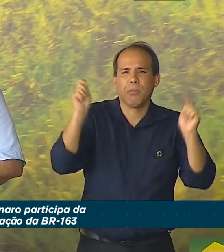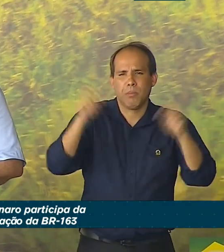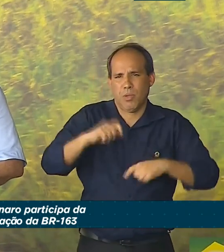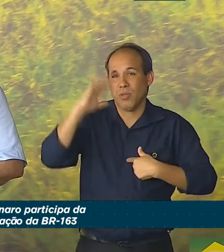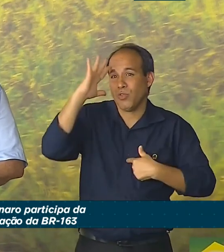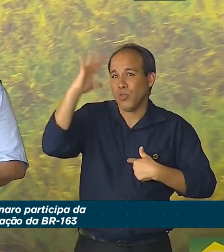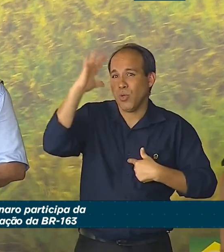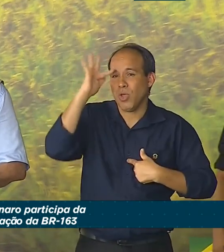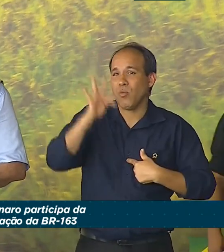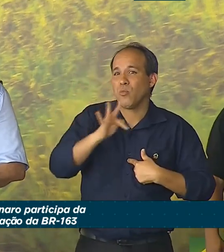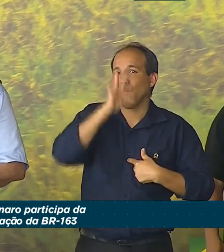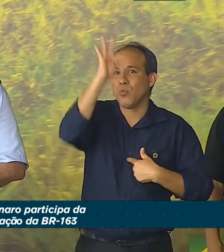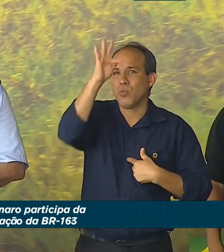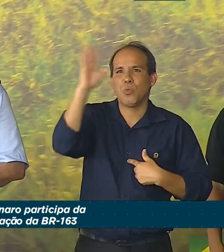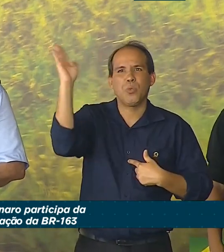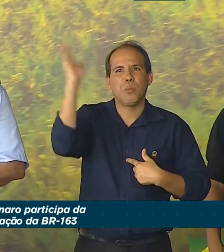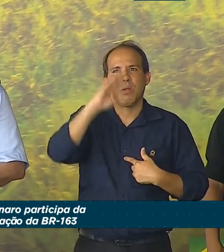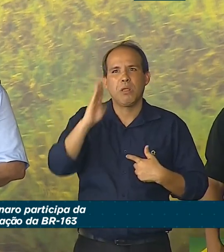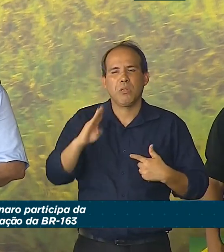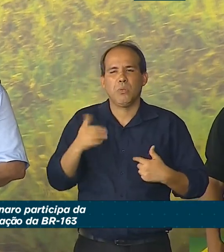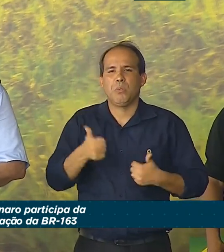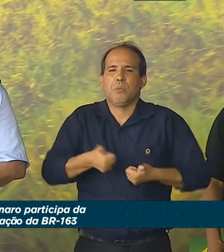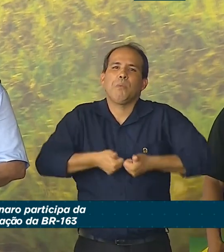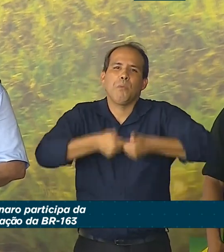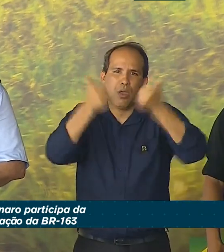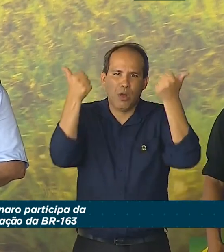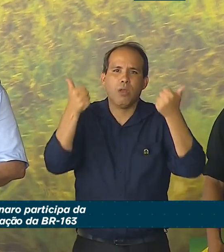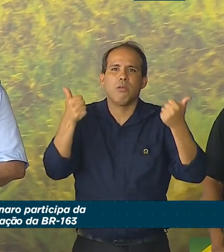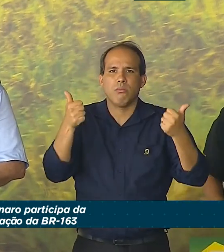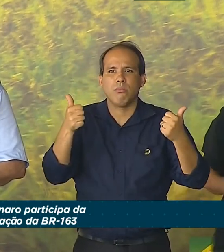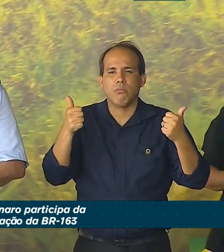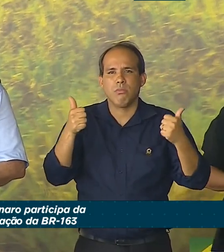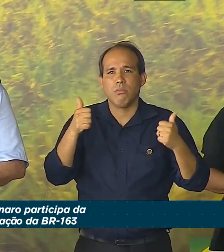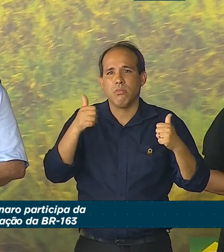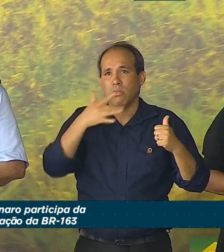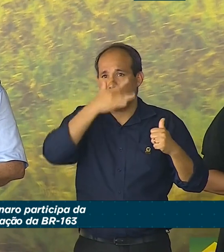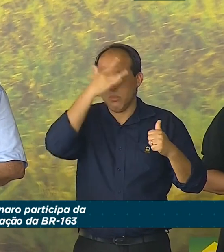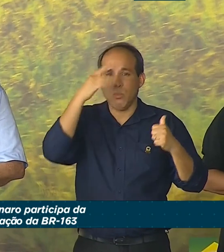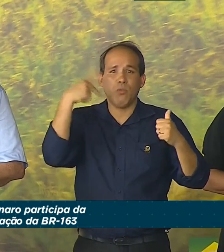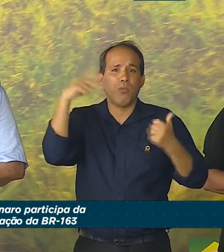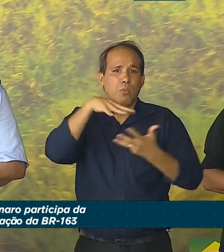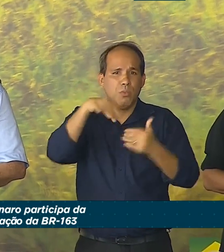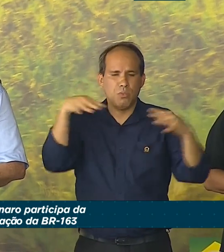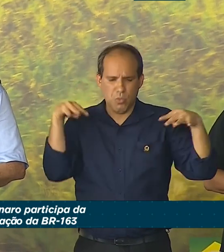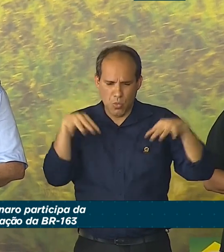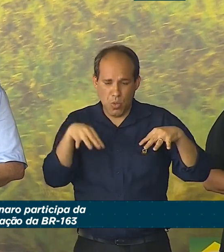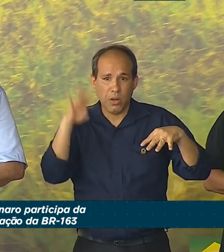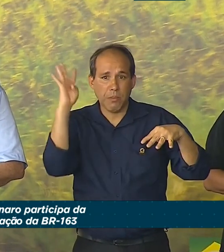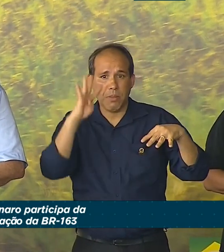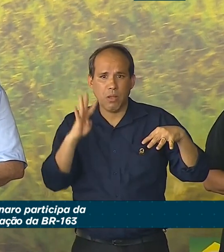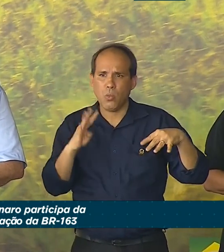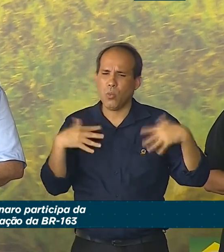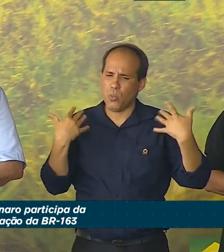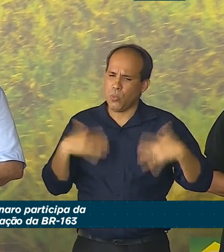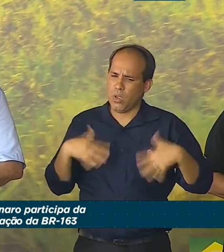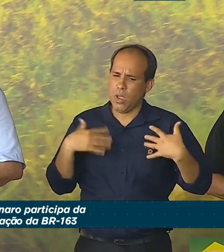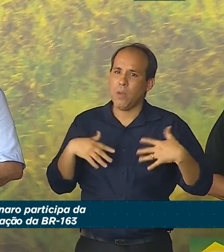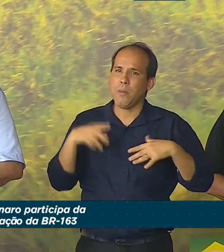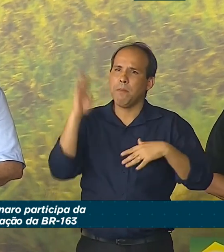em colocar o Brasil no local de destaque que ele bem merece. O Brasil tem tudo para ser uma grande nação,